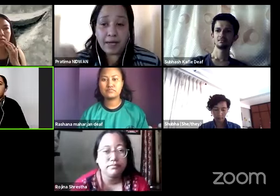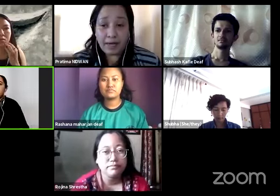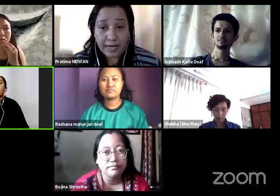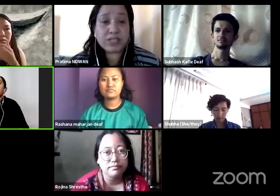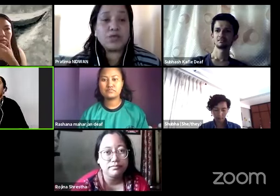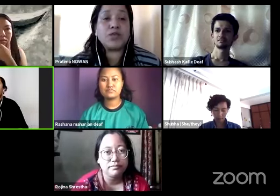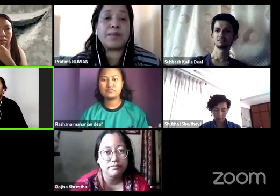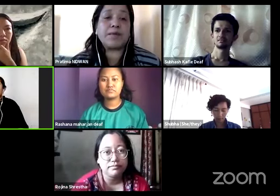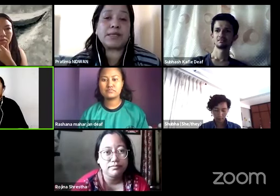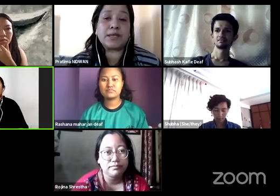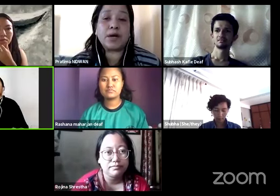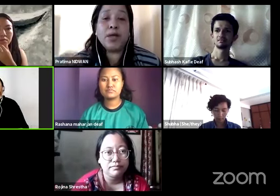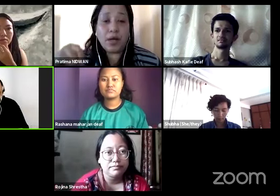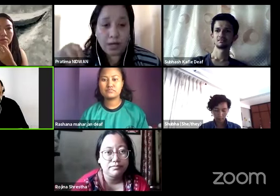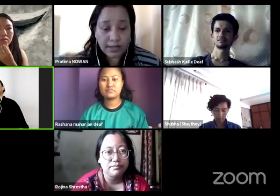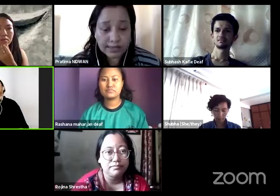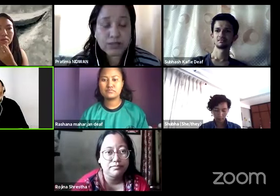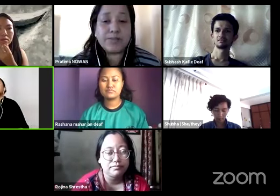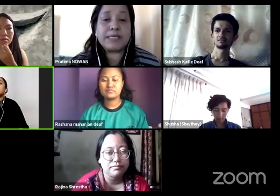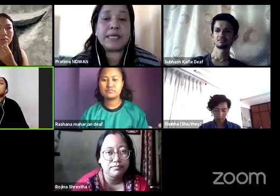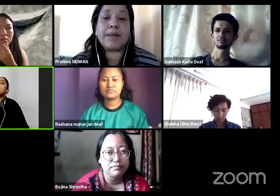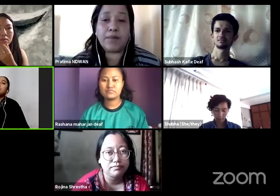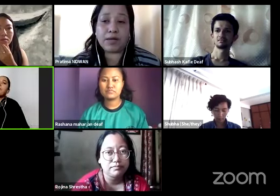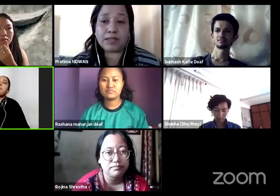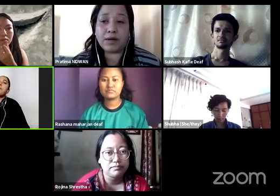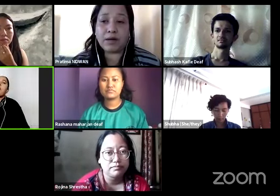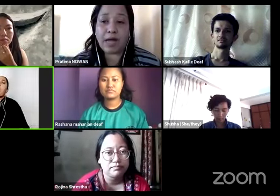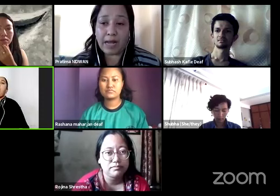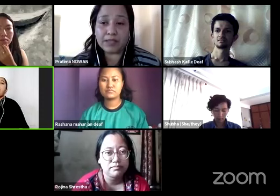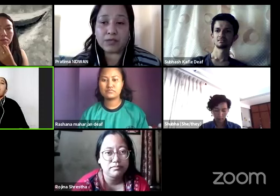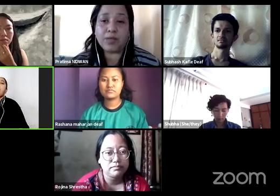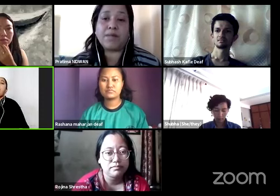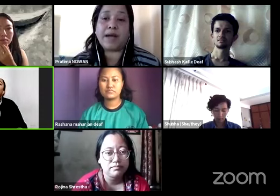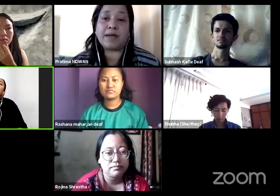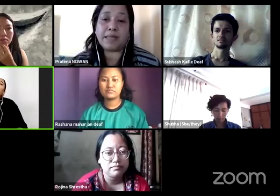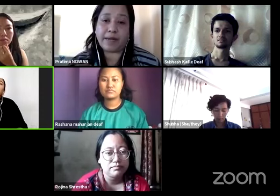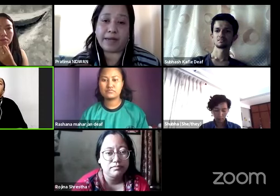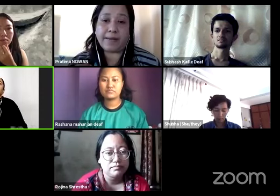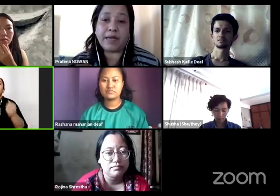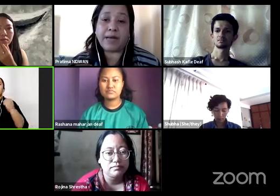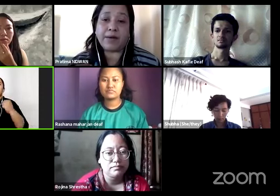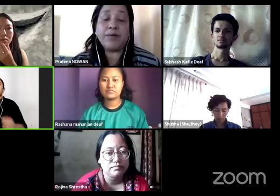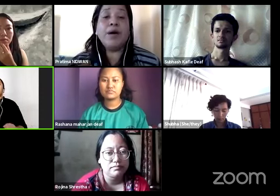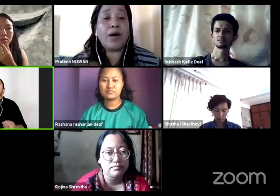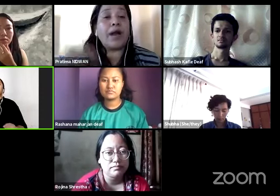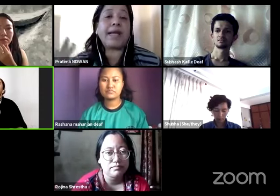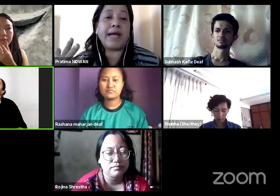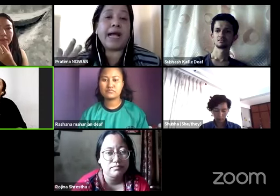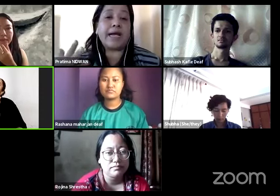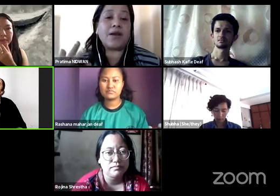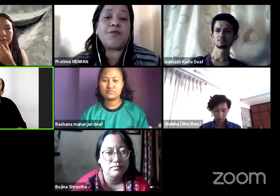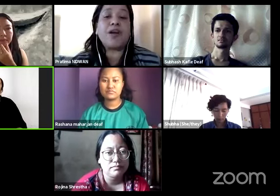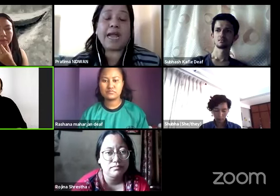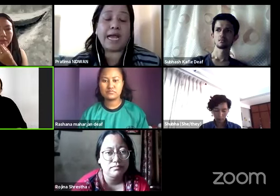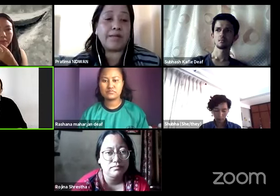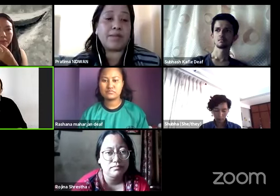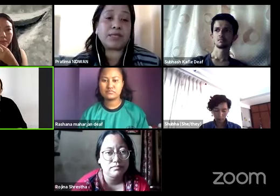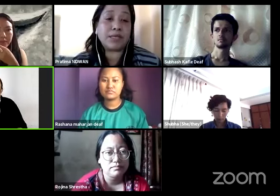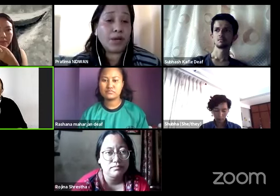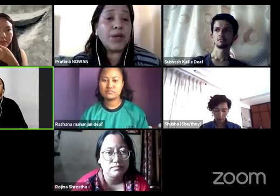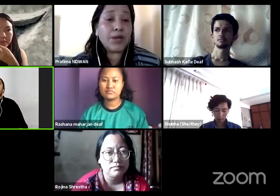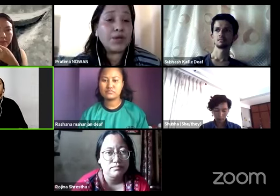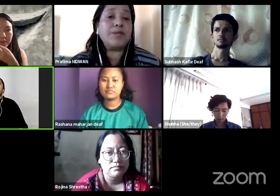हामीलाई ग्रास रुटमा बसेर यसको विषयमा बहस गर्न हामी स्वयं अपाङ्गता भएका महिलाहरू अगाडि आएर फ्रन्ट